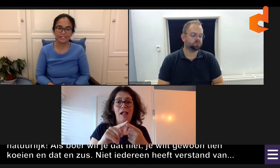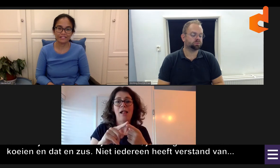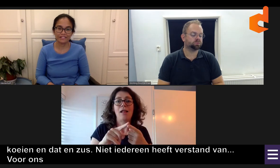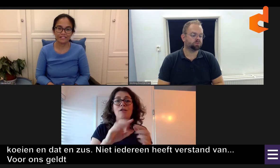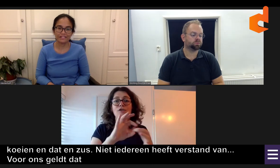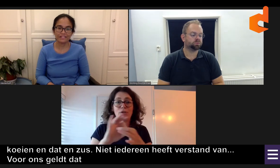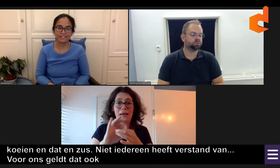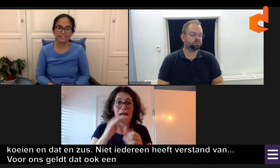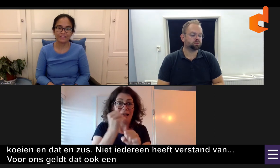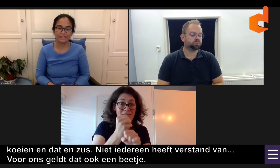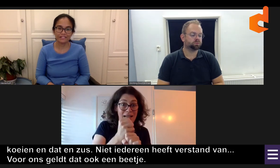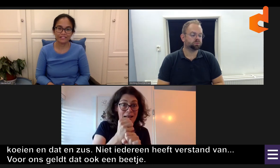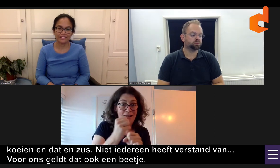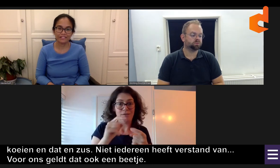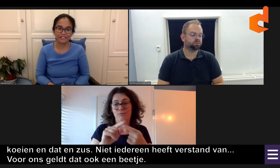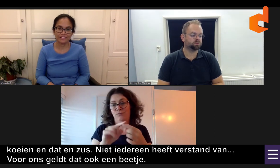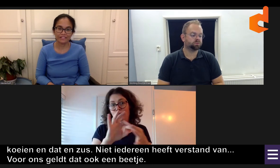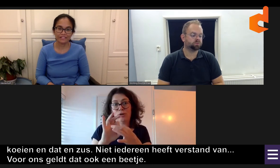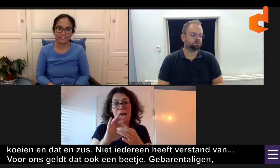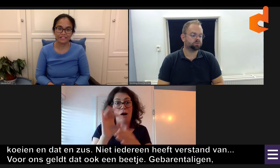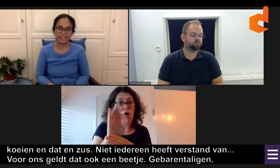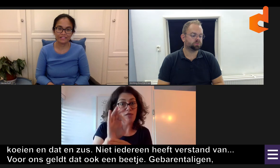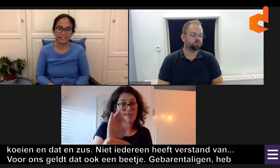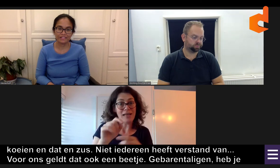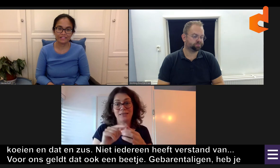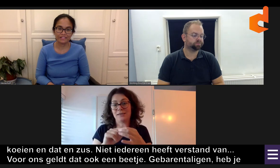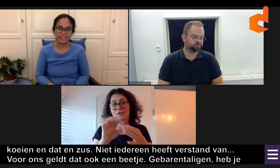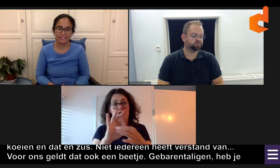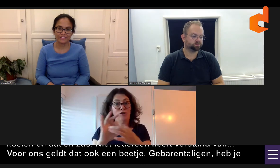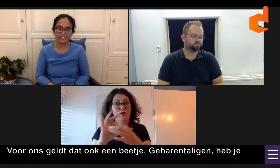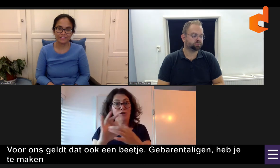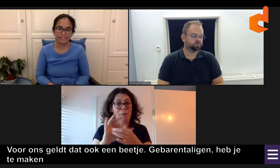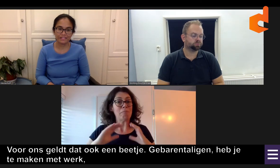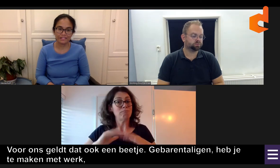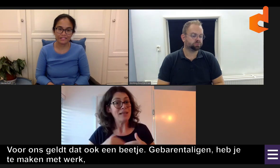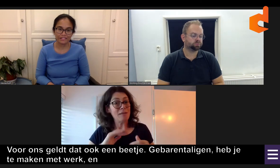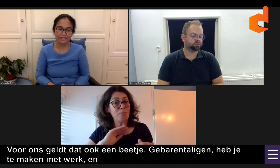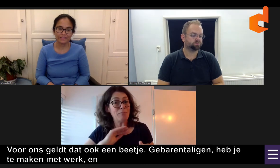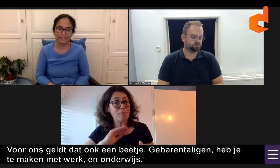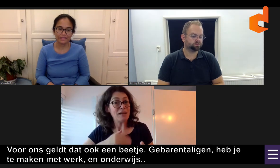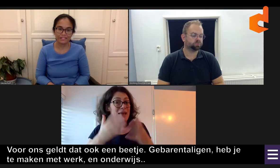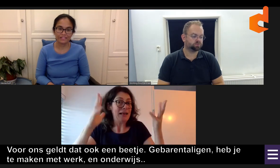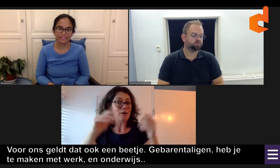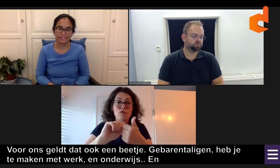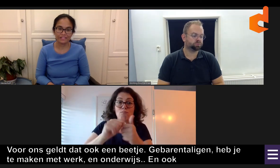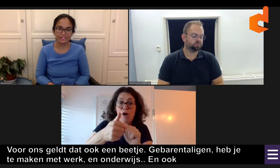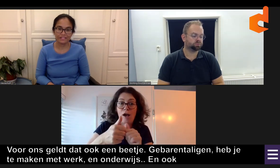Over gebarentaligen heb je te maken met werk, je hebt te maken met onderwijs, je hebt te maken met